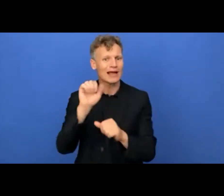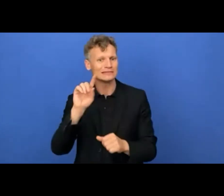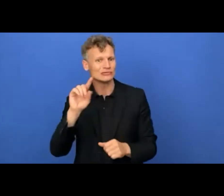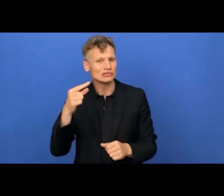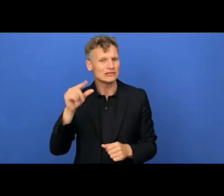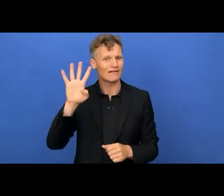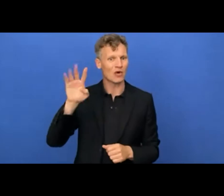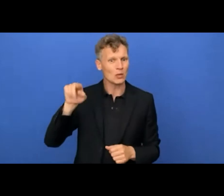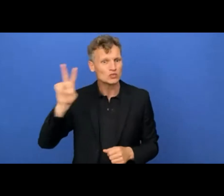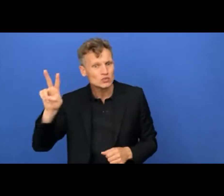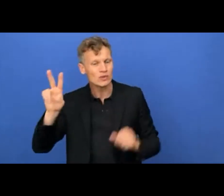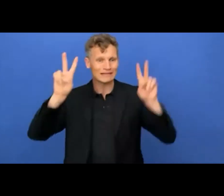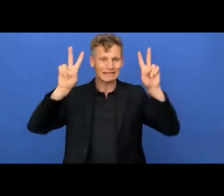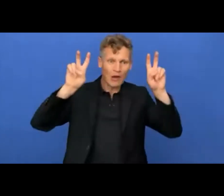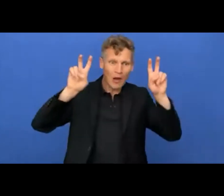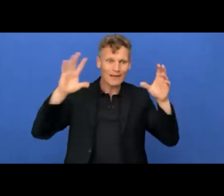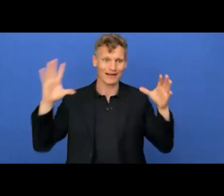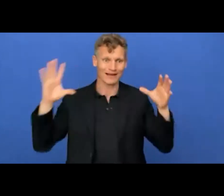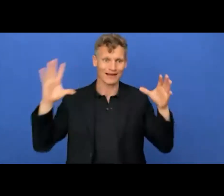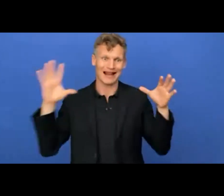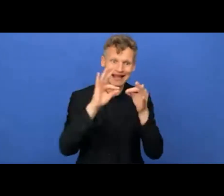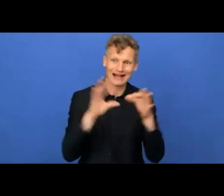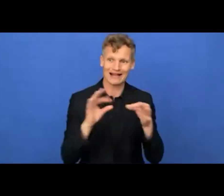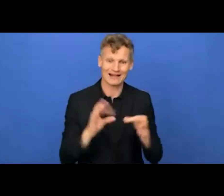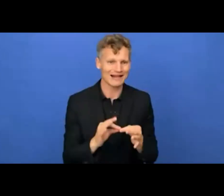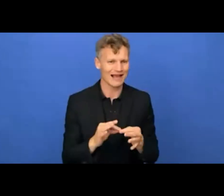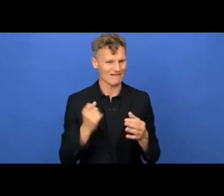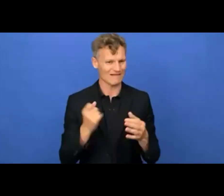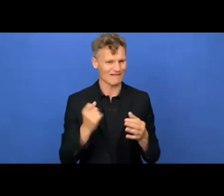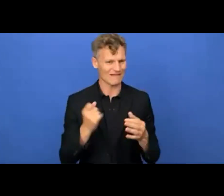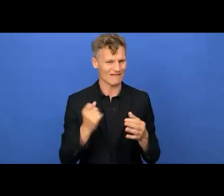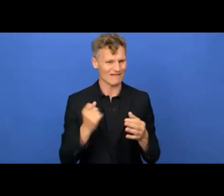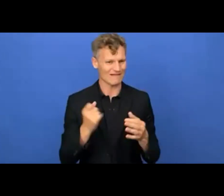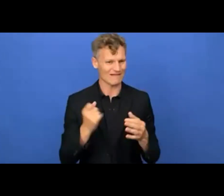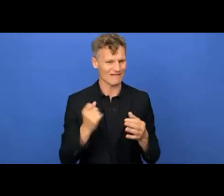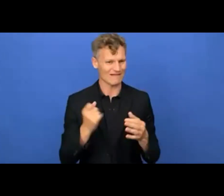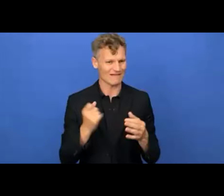4 et la cible 4.2. Ces sujets sont cruciaux